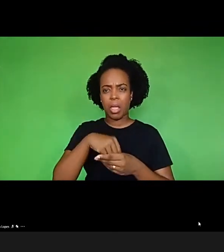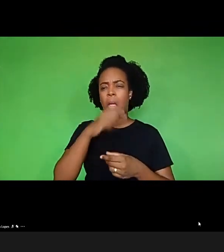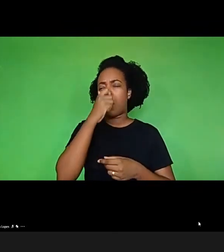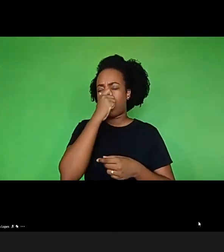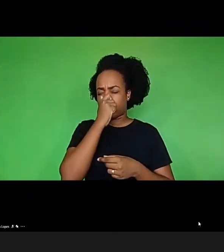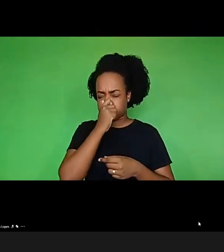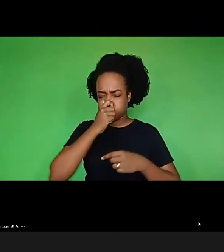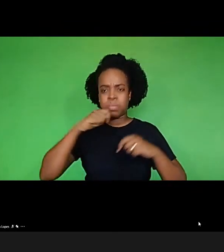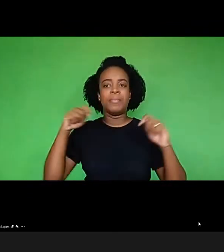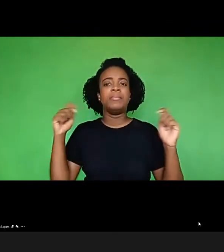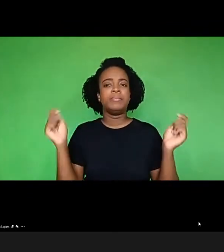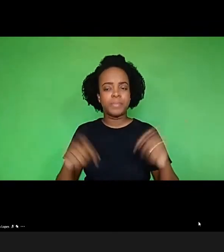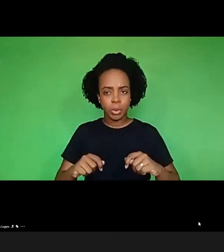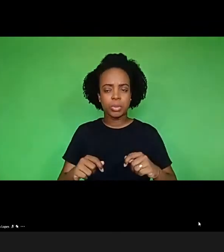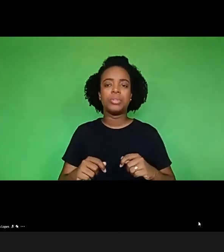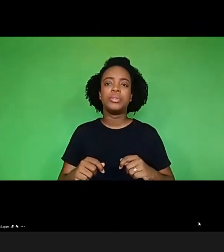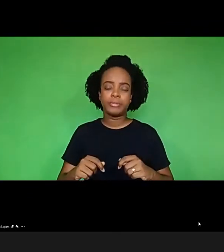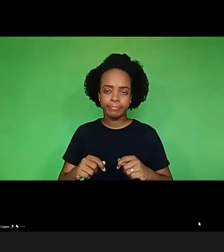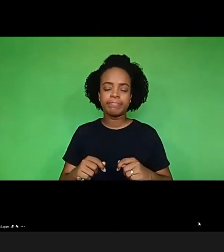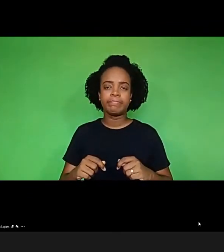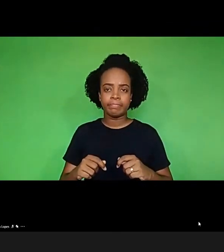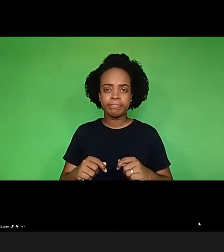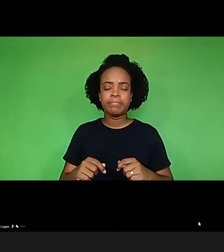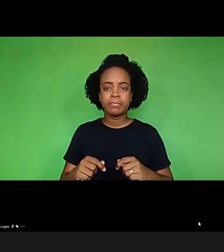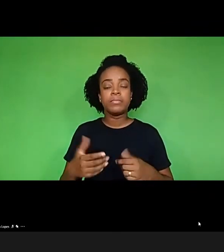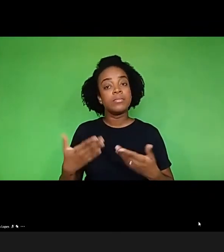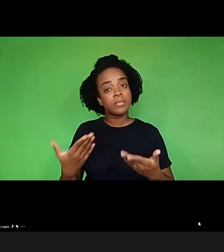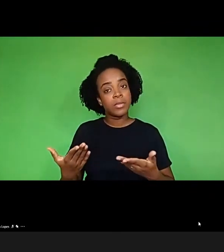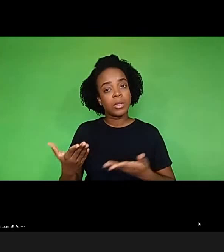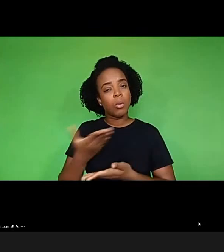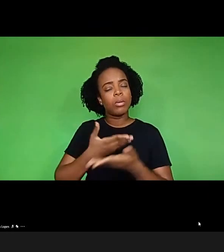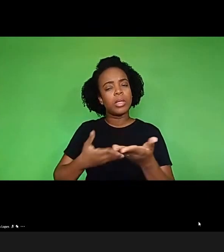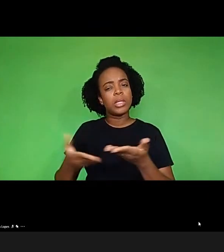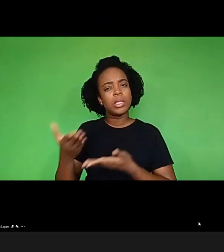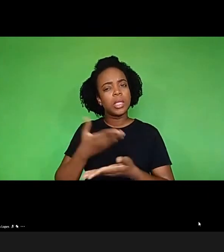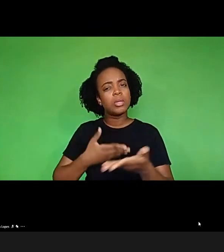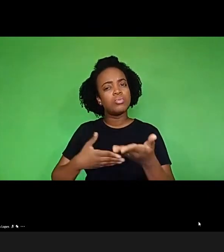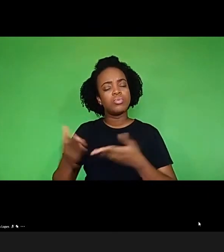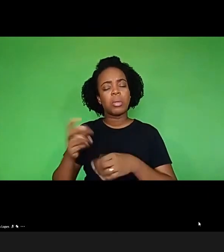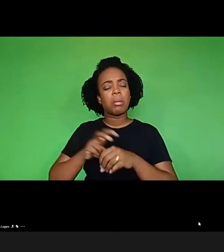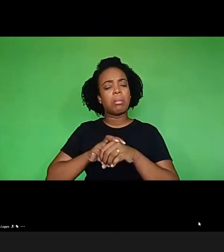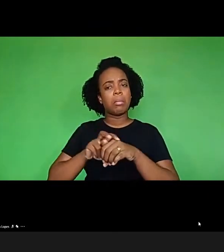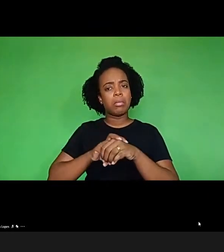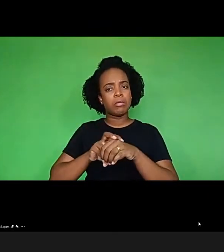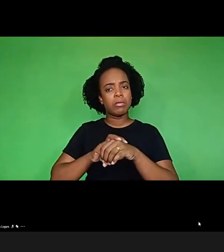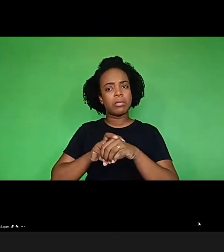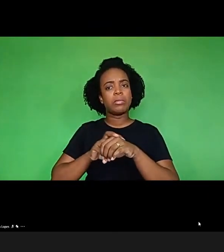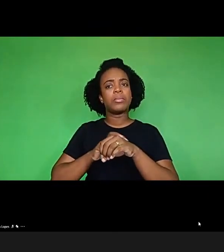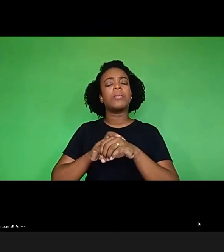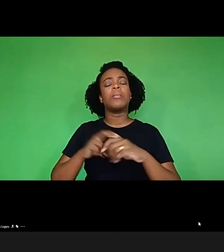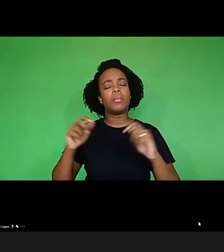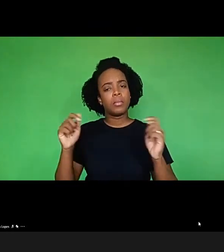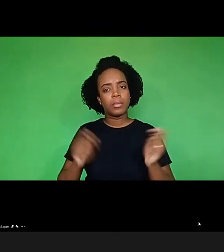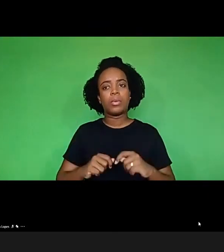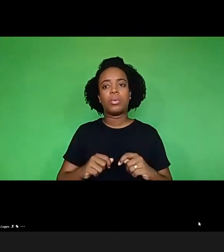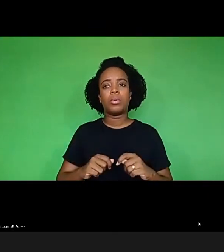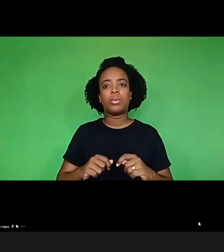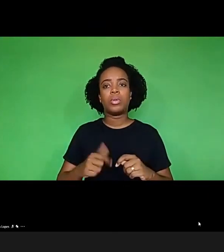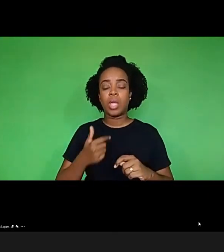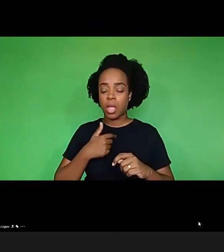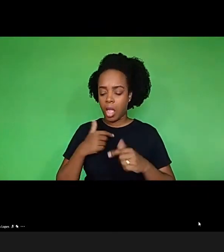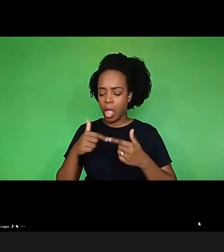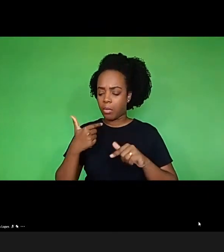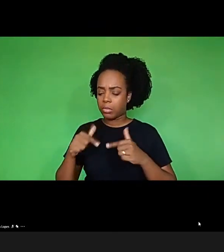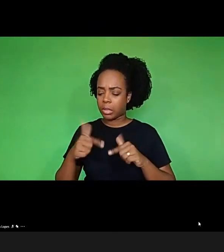tá certo? E aí a gente pode interagir de forma online. Eu já estou trabalhando nele, né, fazendo essa